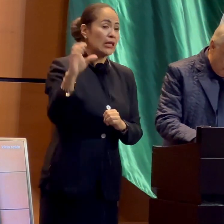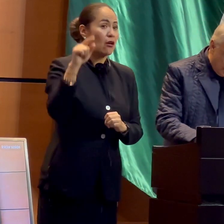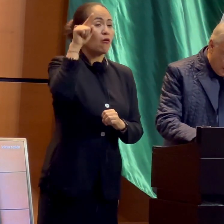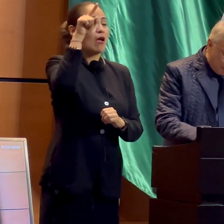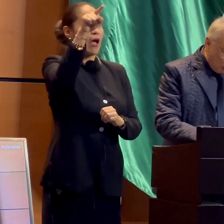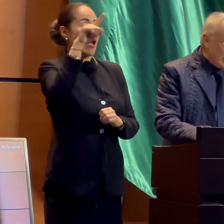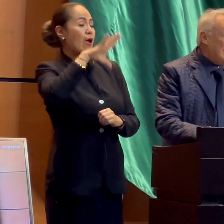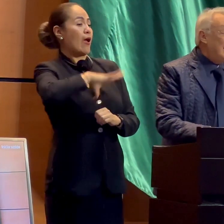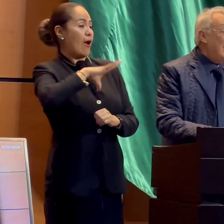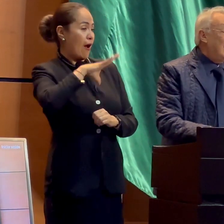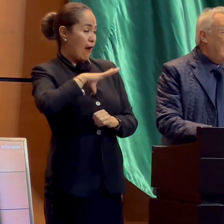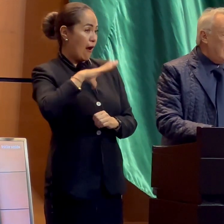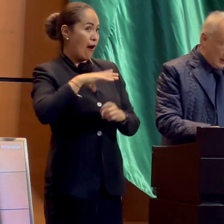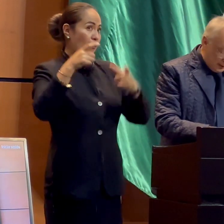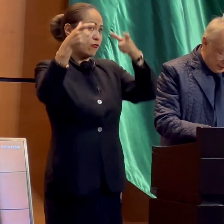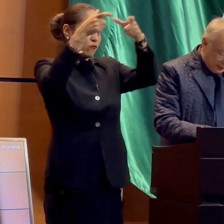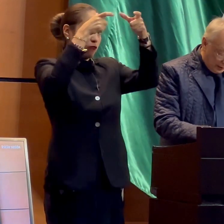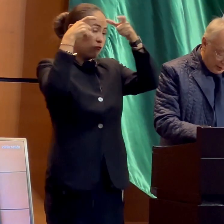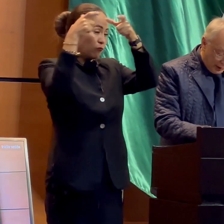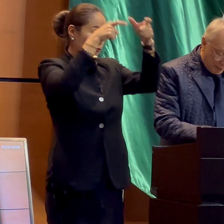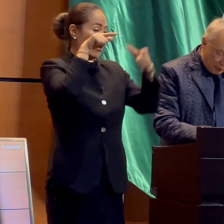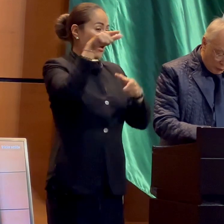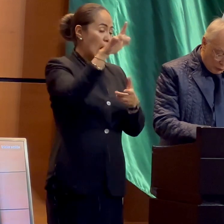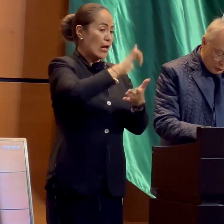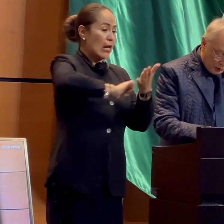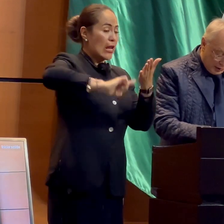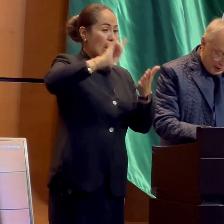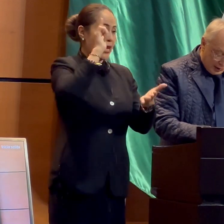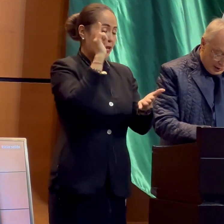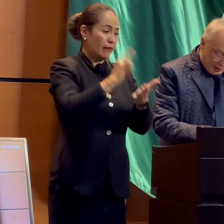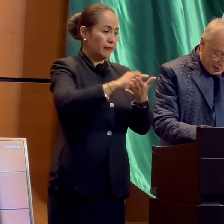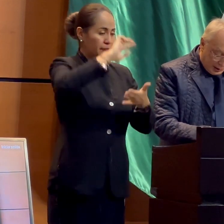importante, violenta leyes y reglamentos,